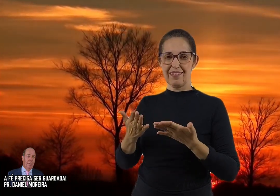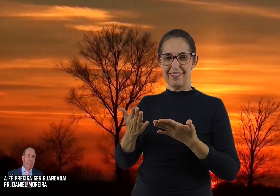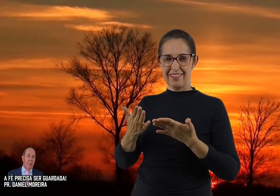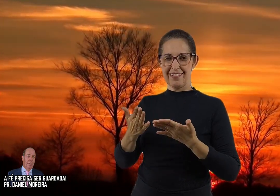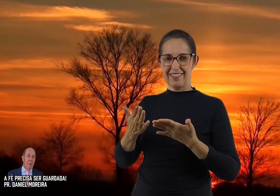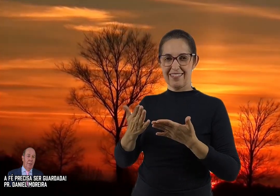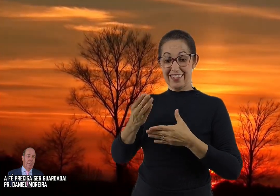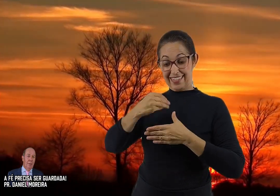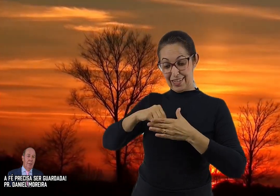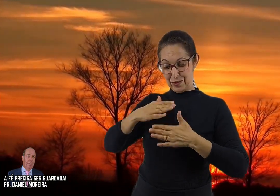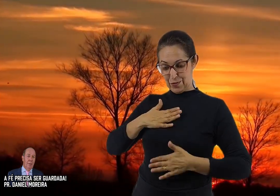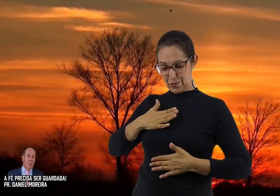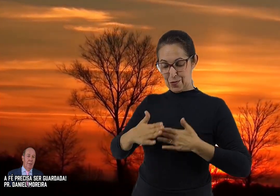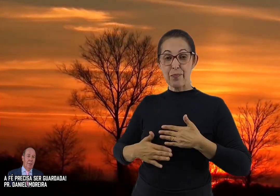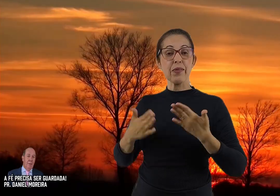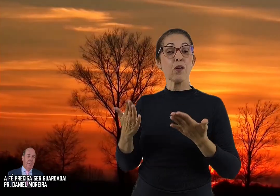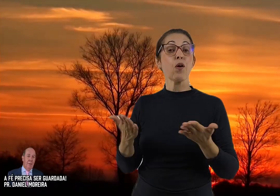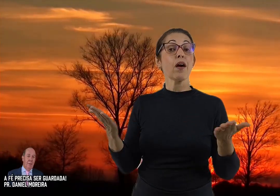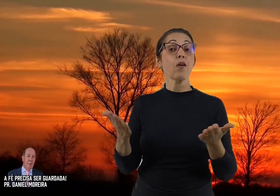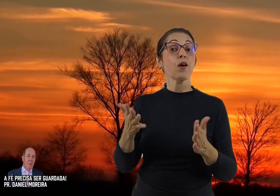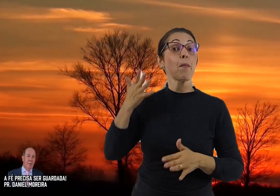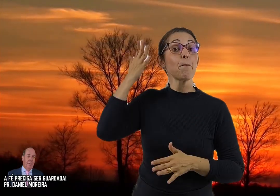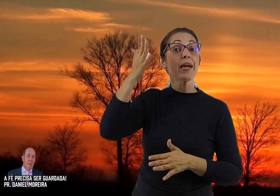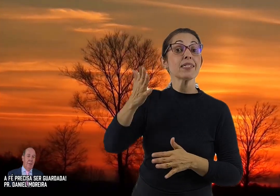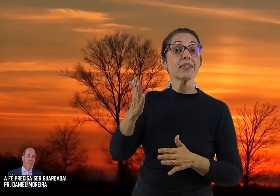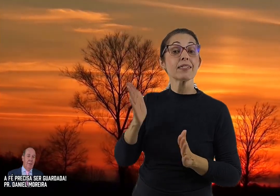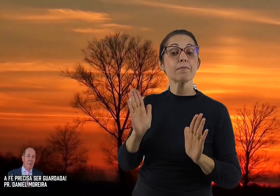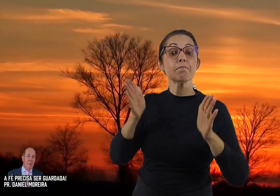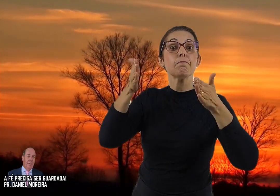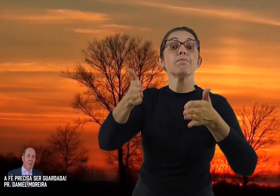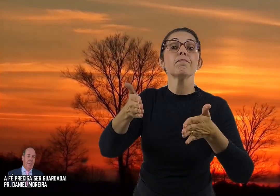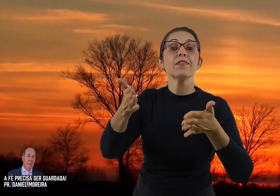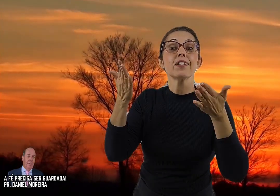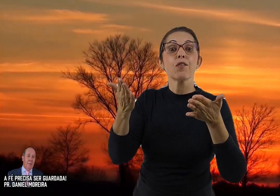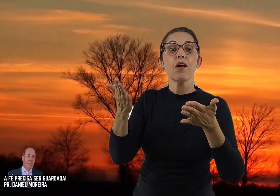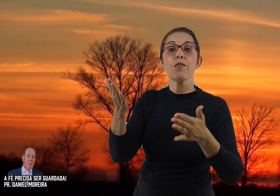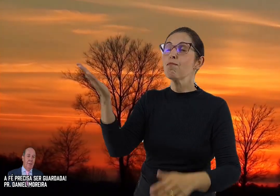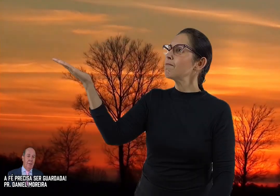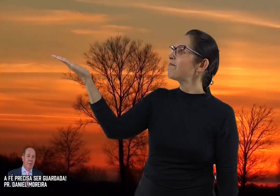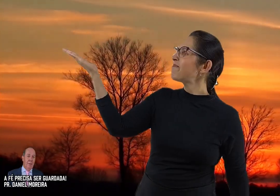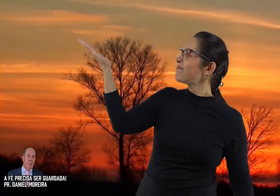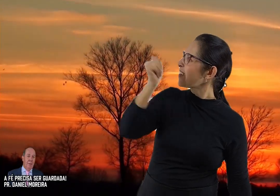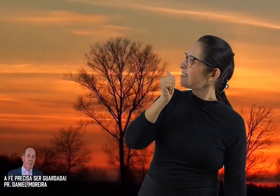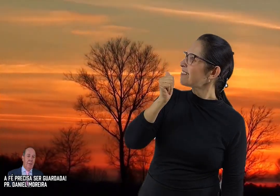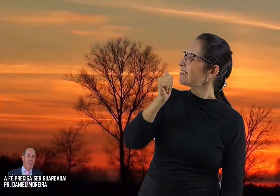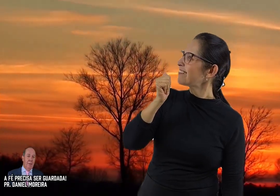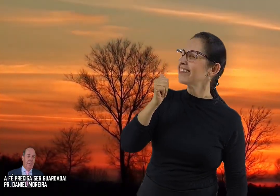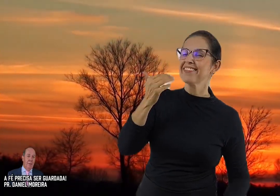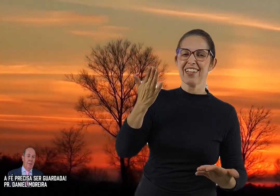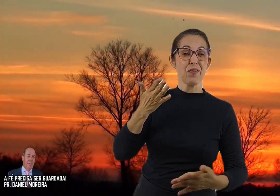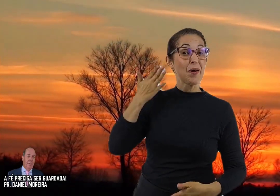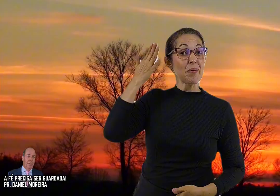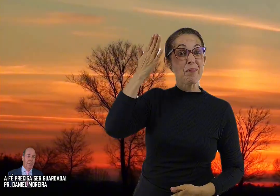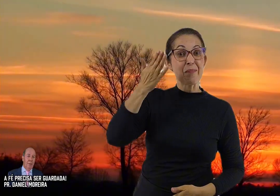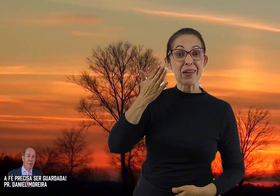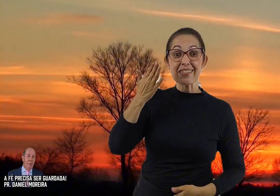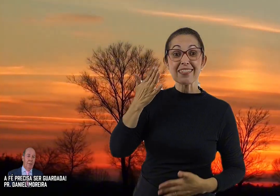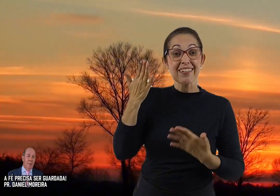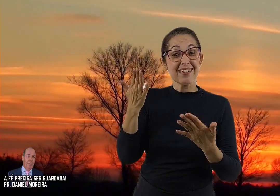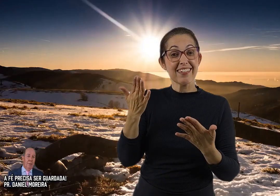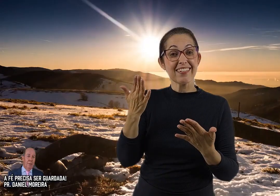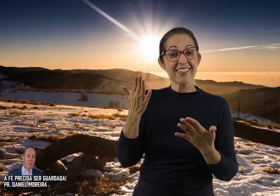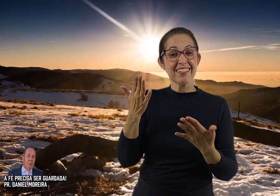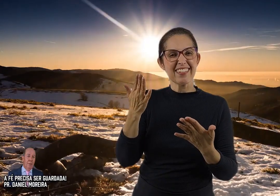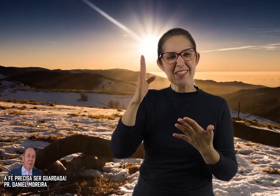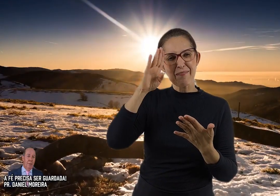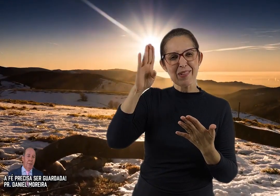A mensagem central do momento é: vem. Esta é a mensagem central. Todos os marcadores